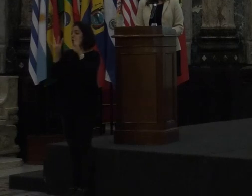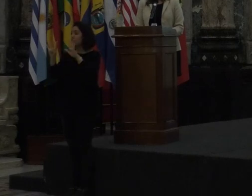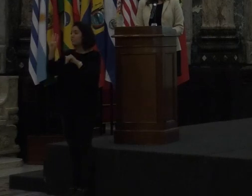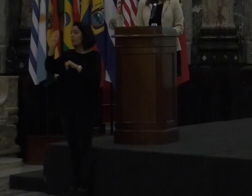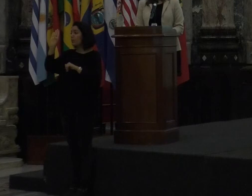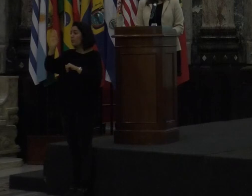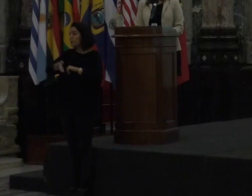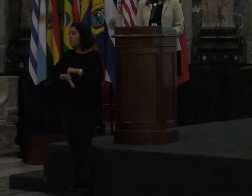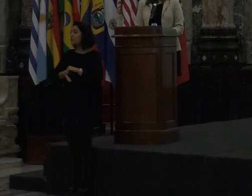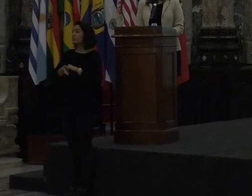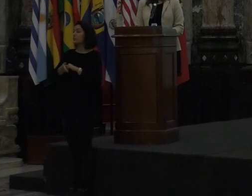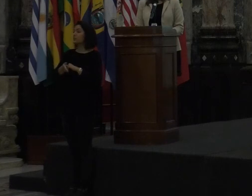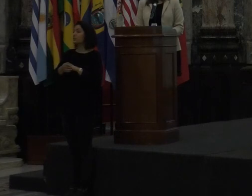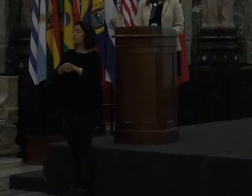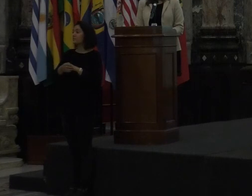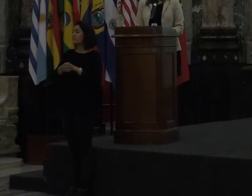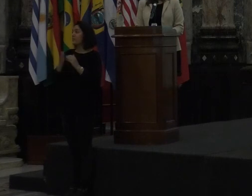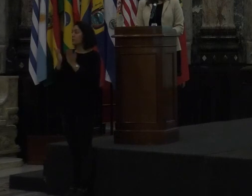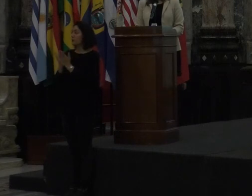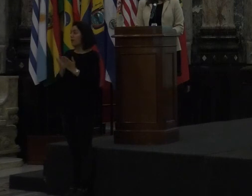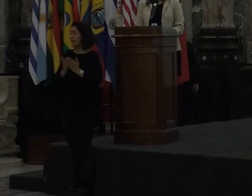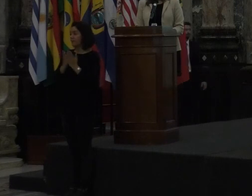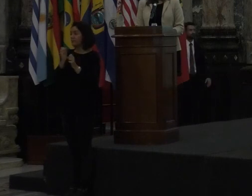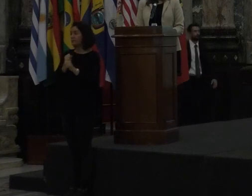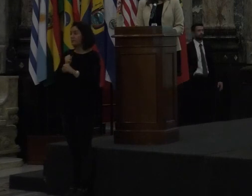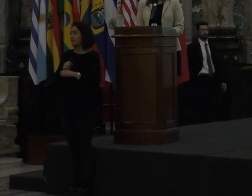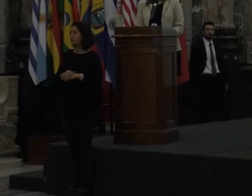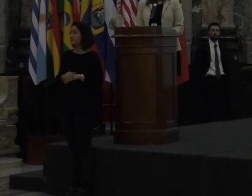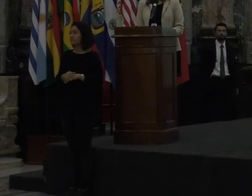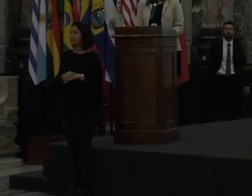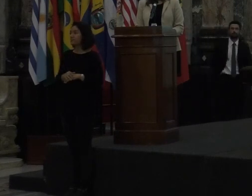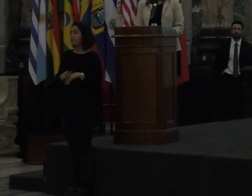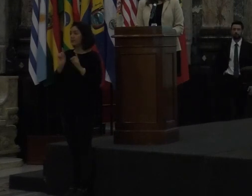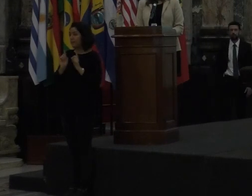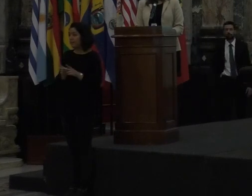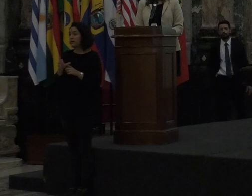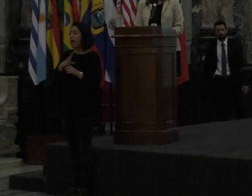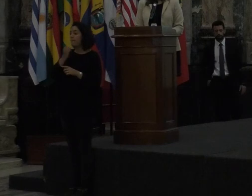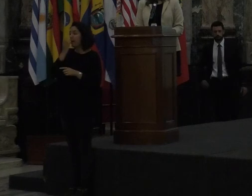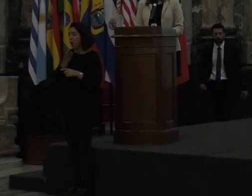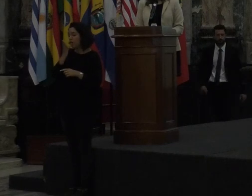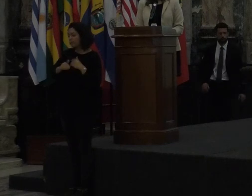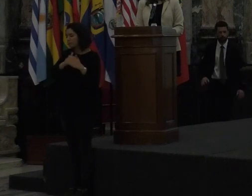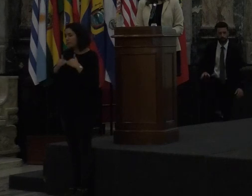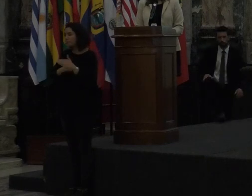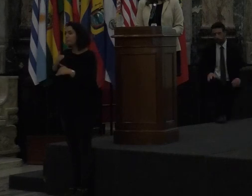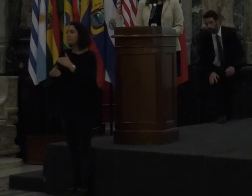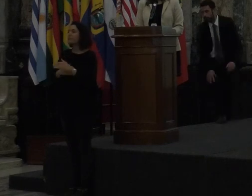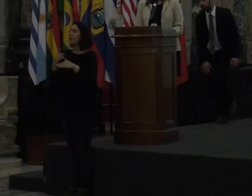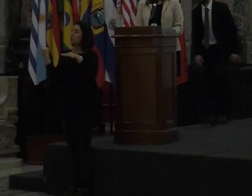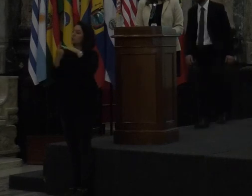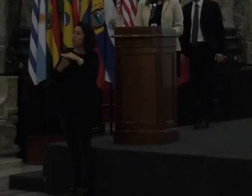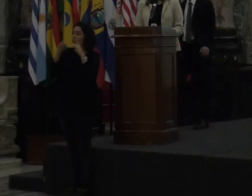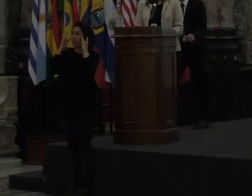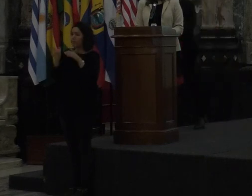trabajan. Hemos impulsado en este contexto la implementación de mejoras referentes a la inclusión educativa, a la incorporación